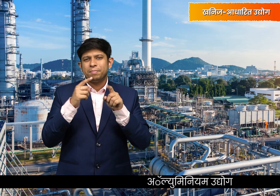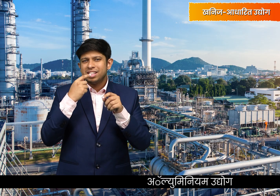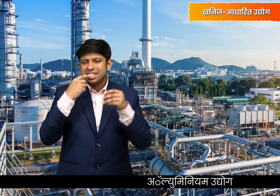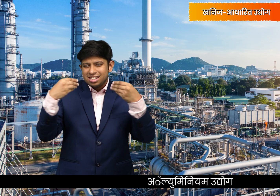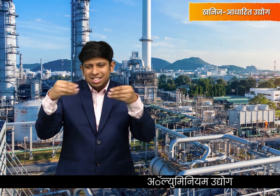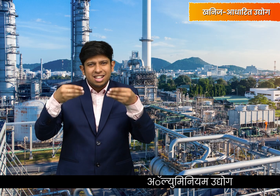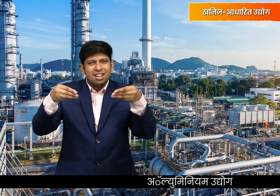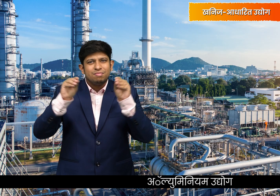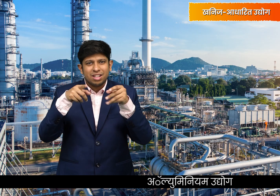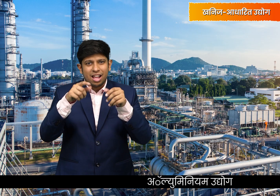ॲल्युमिनियम उद्योग.